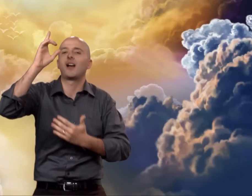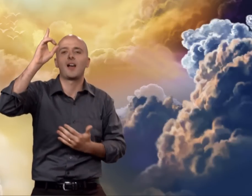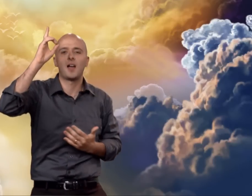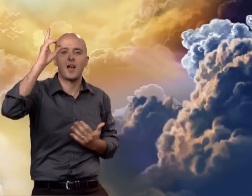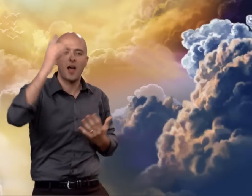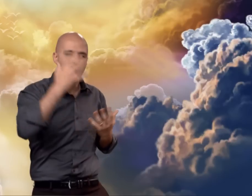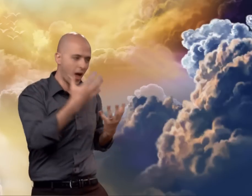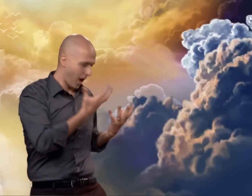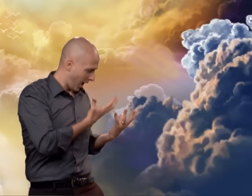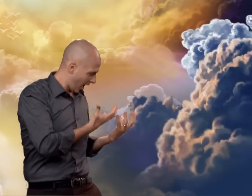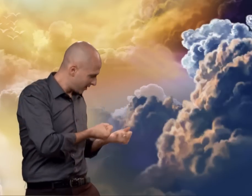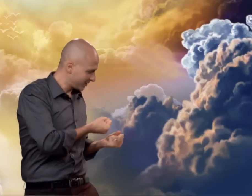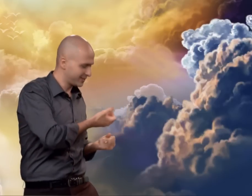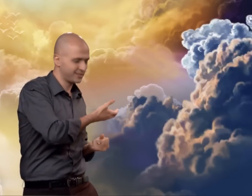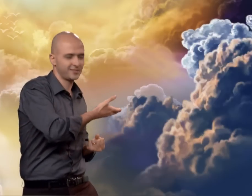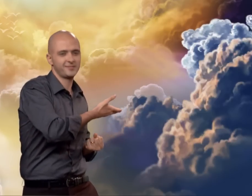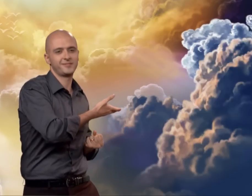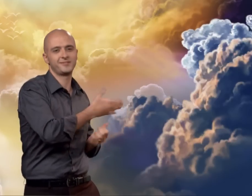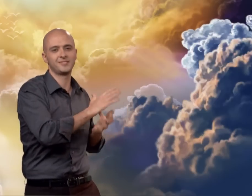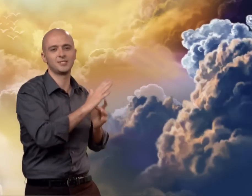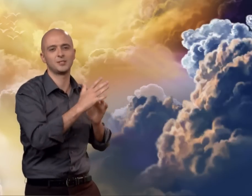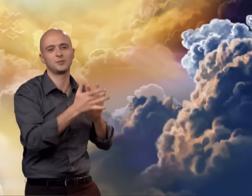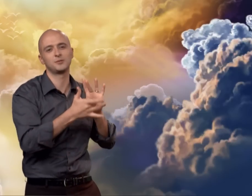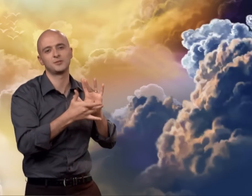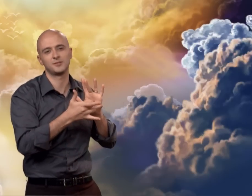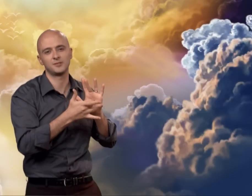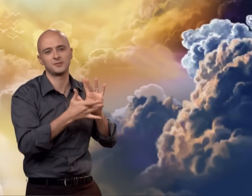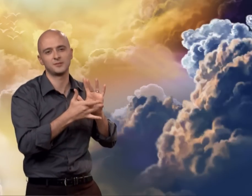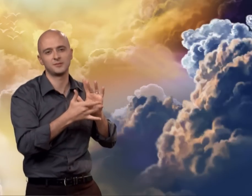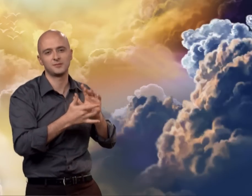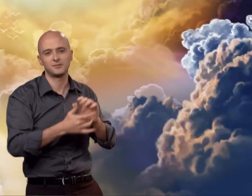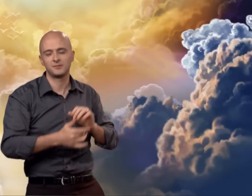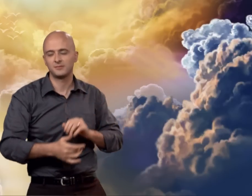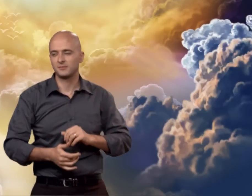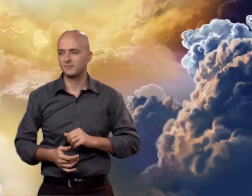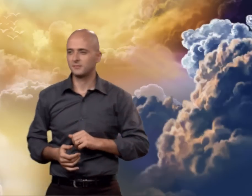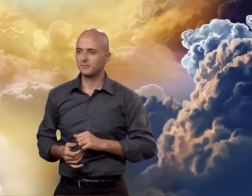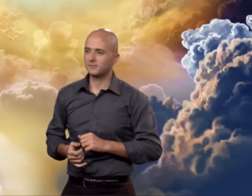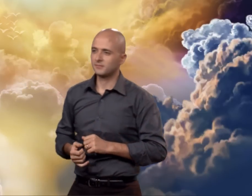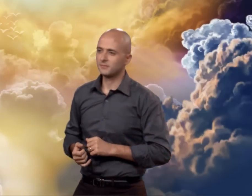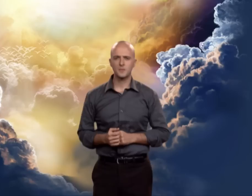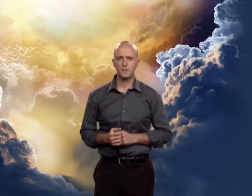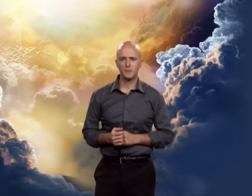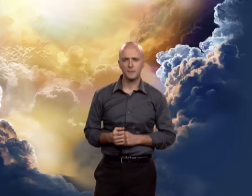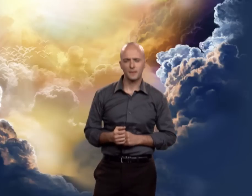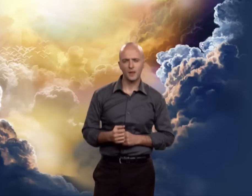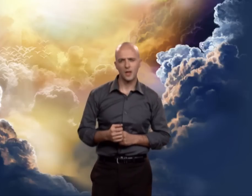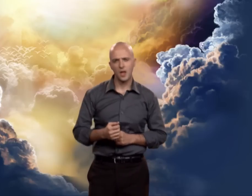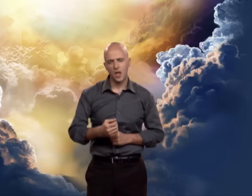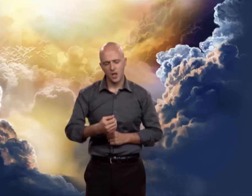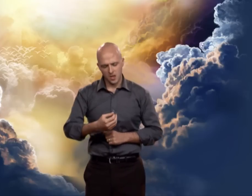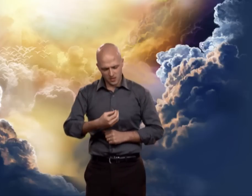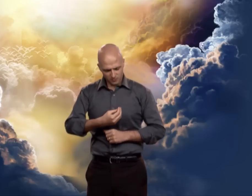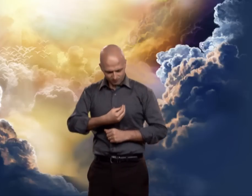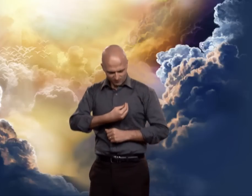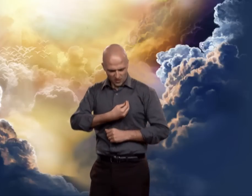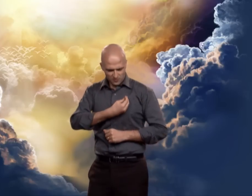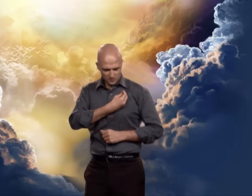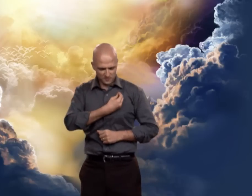Bendito descanso para o justo exausto. Seja longo ou breve o tempo em que permanece na sepultura, parece-lhe apenas um breve